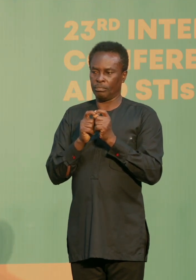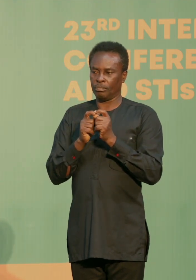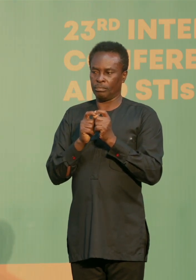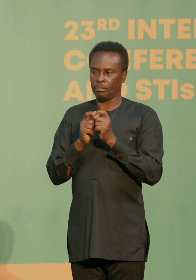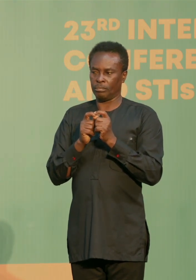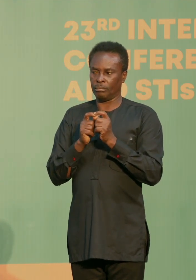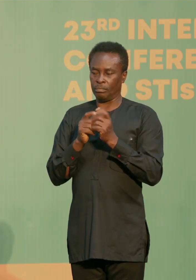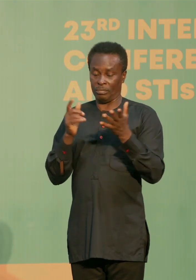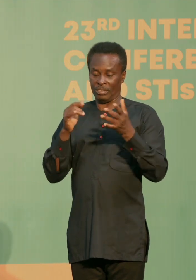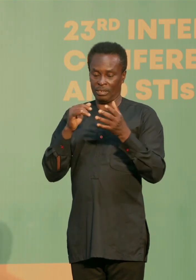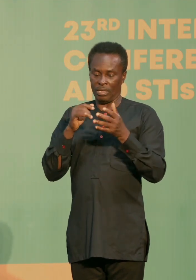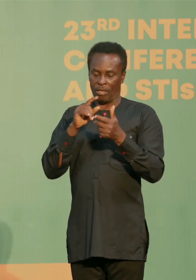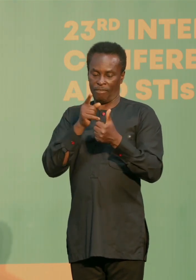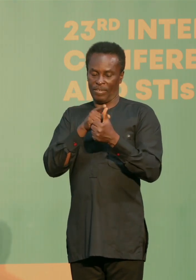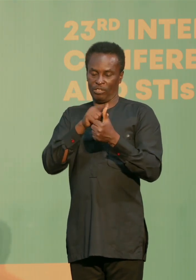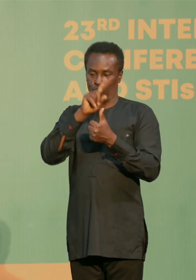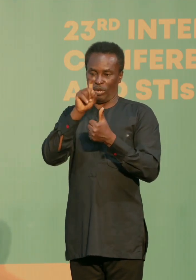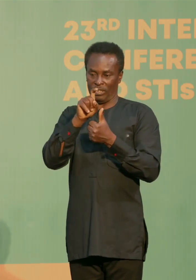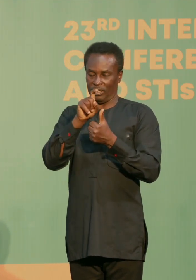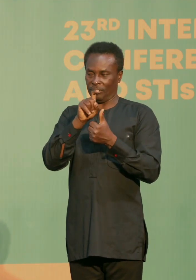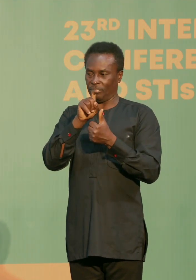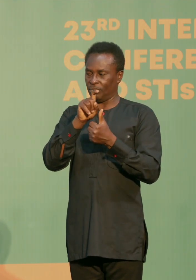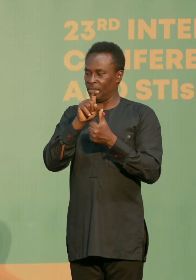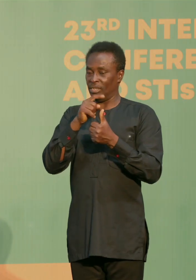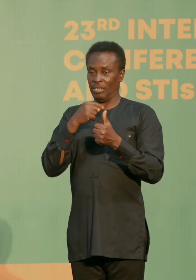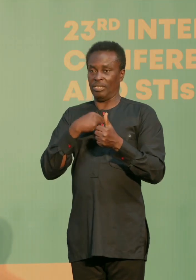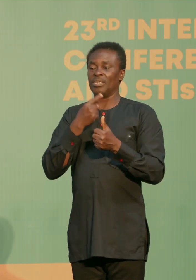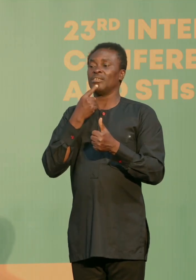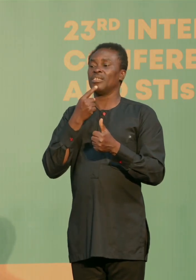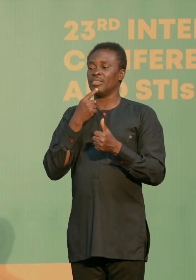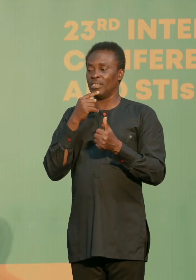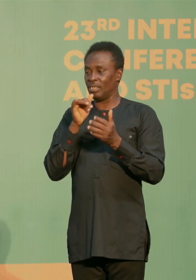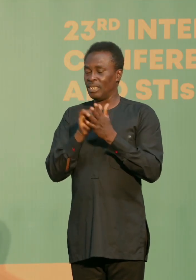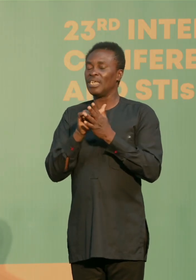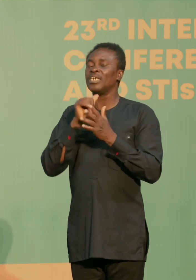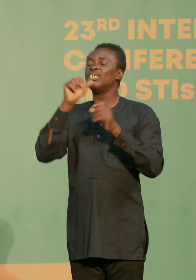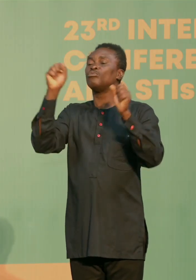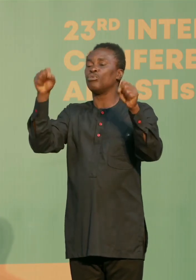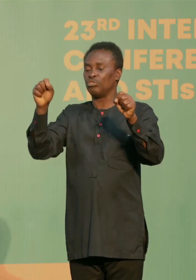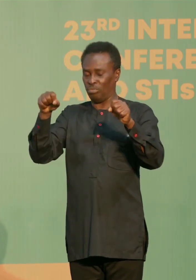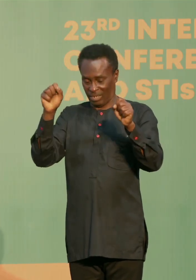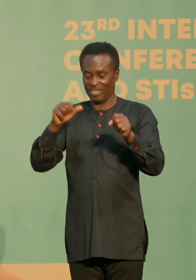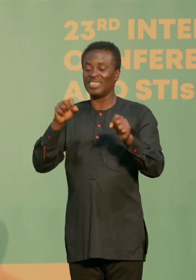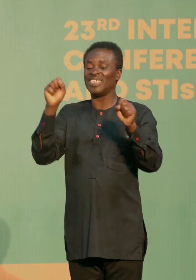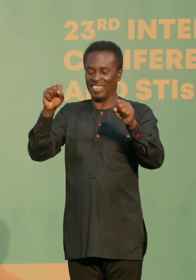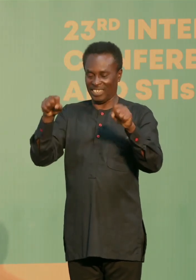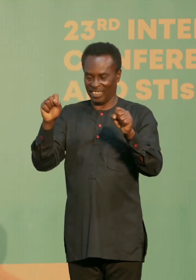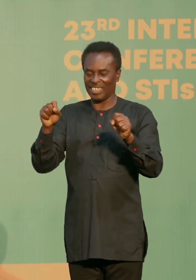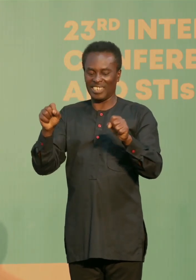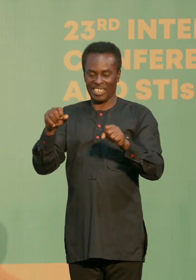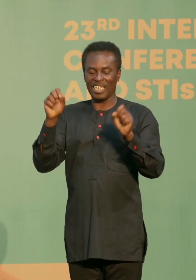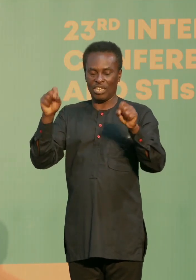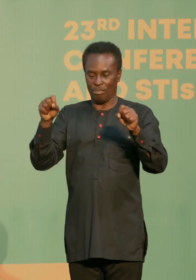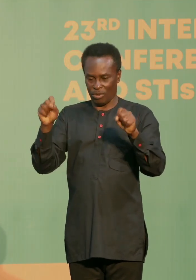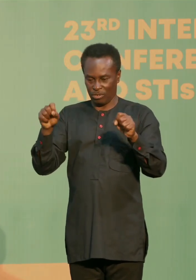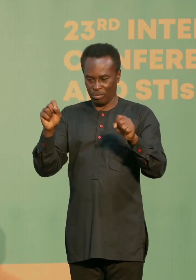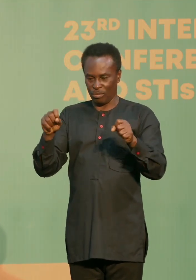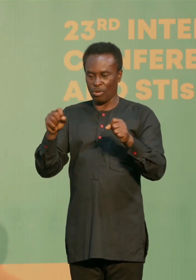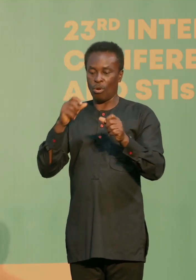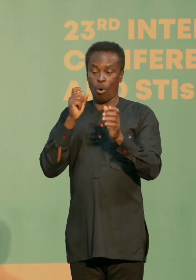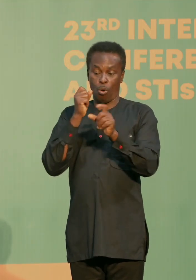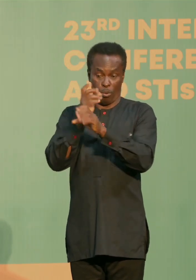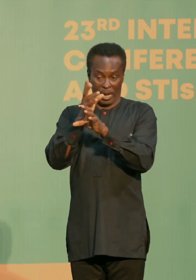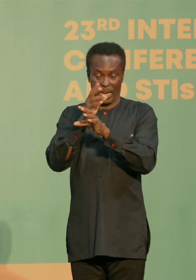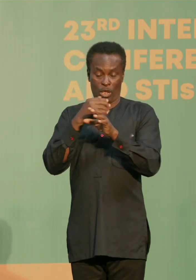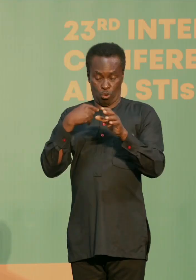Et à la première question, je dirais que c'est possible parce que nous avons démontré par notre étude